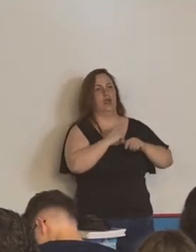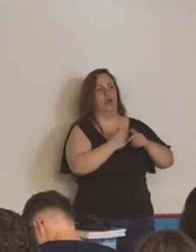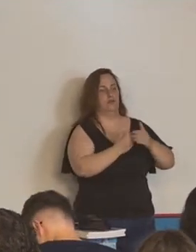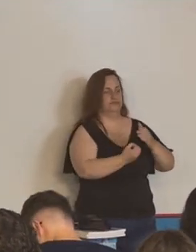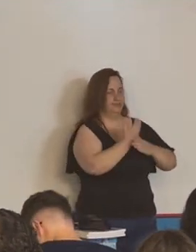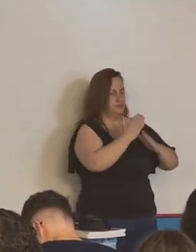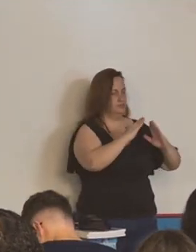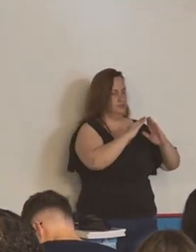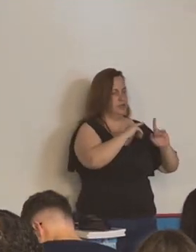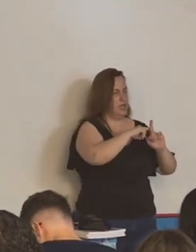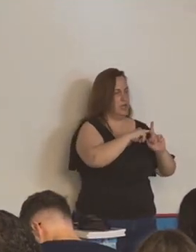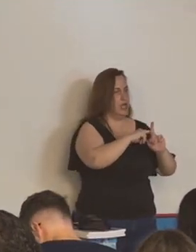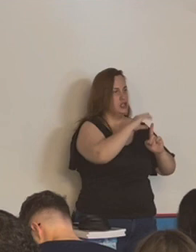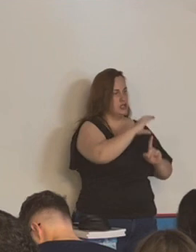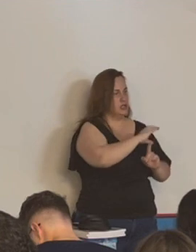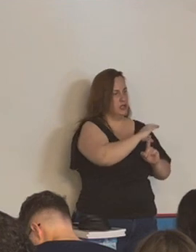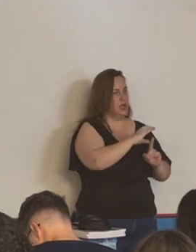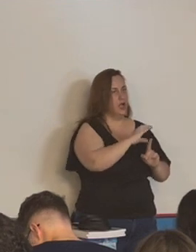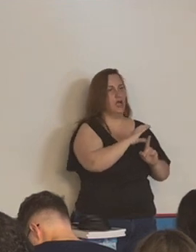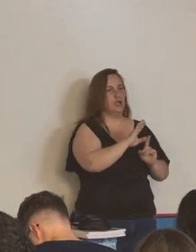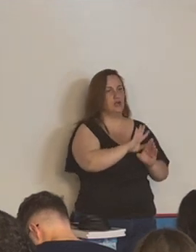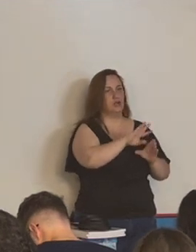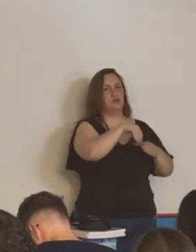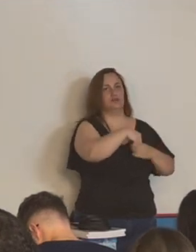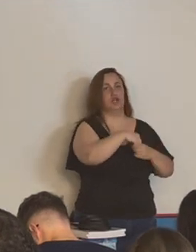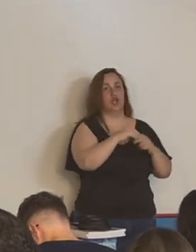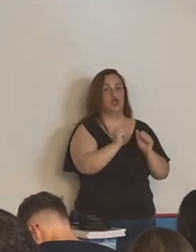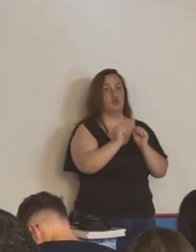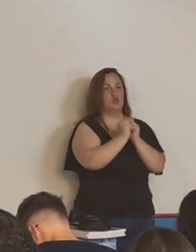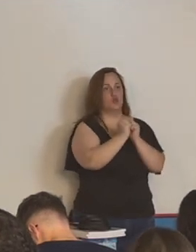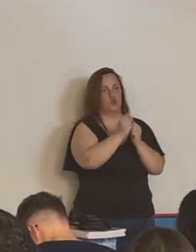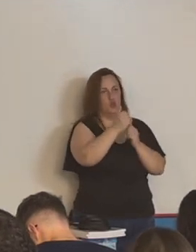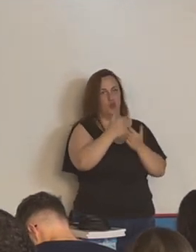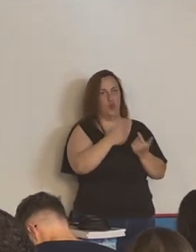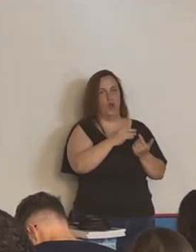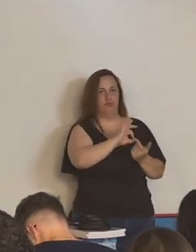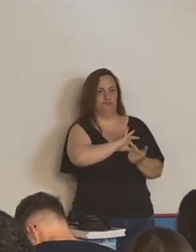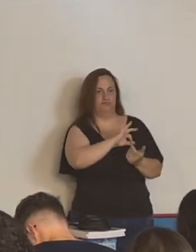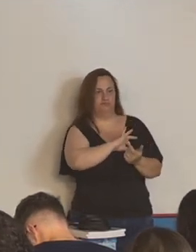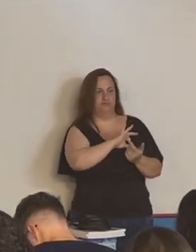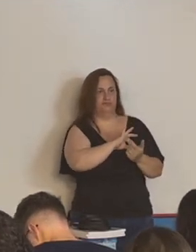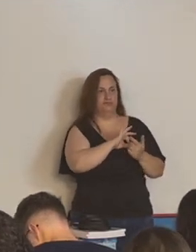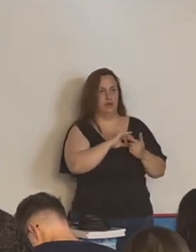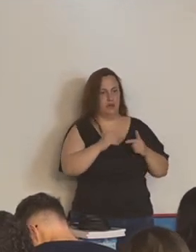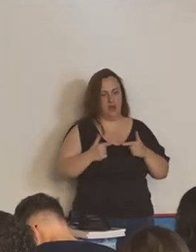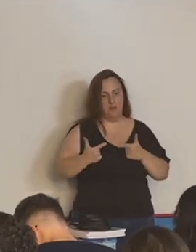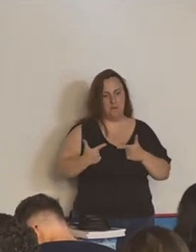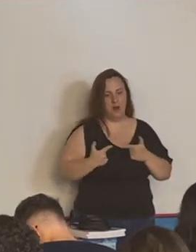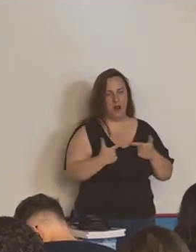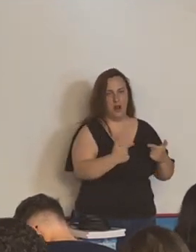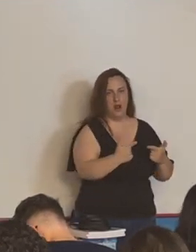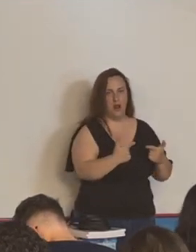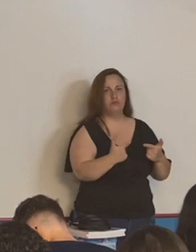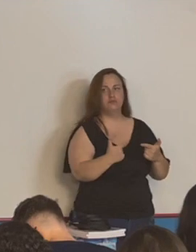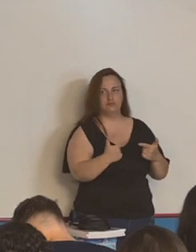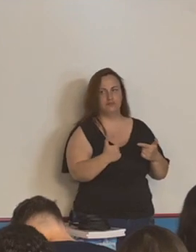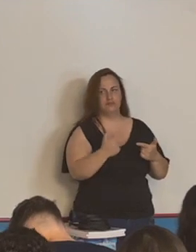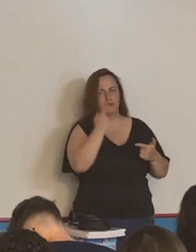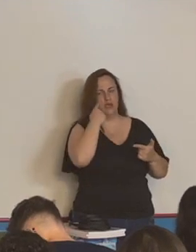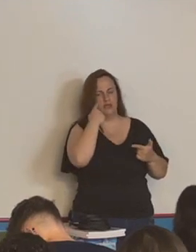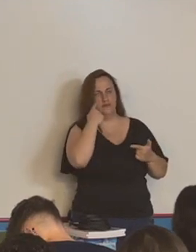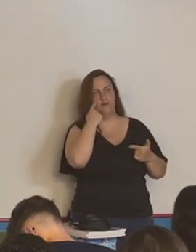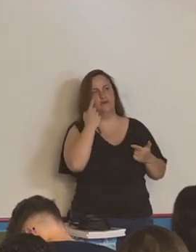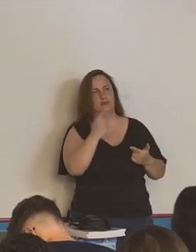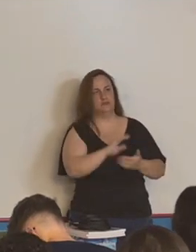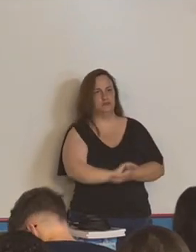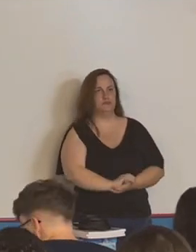Rio de Janeiro, que tomam conta de áreas junto com a milícia. Né? Então, eu vou chegar nesse assunto que vocês